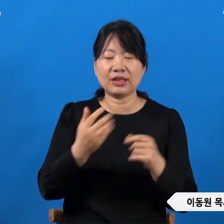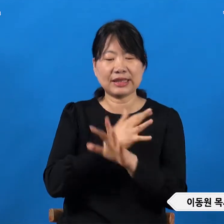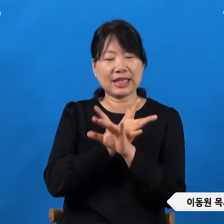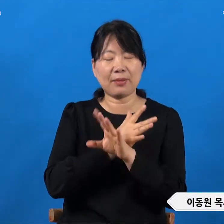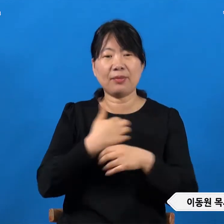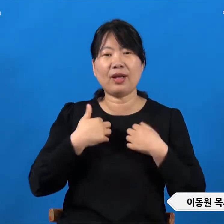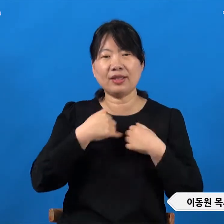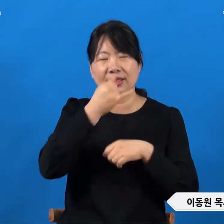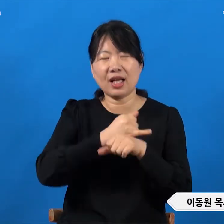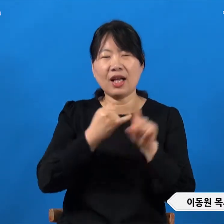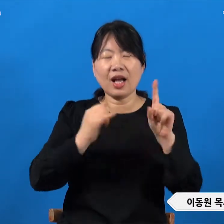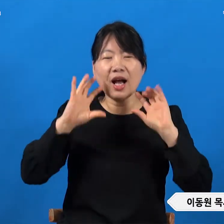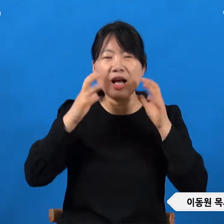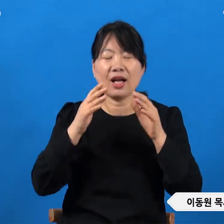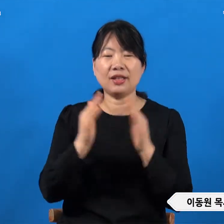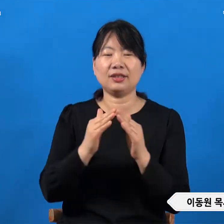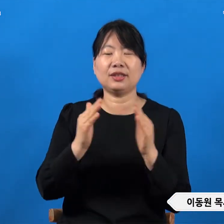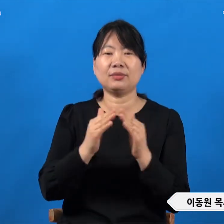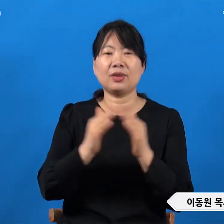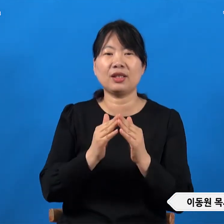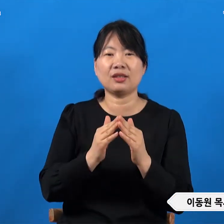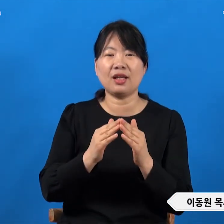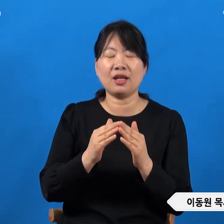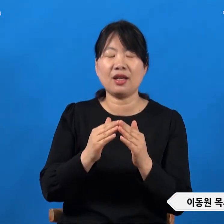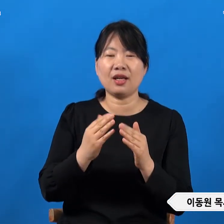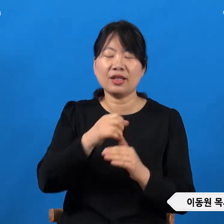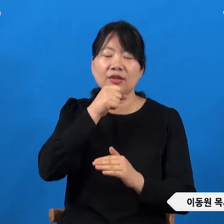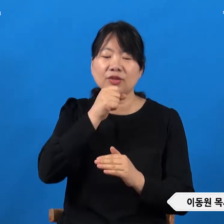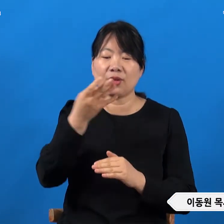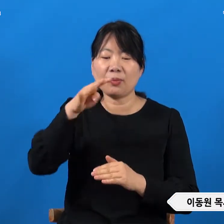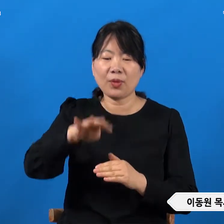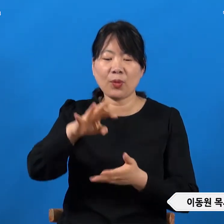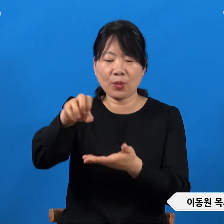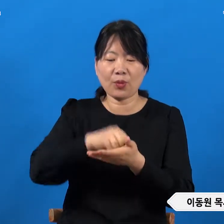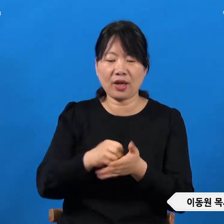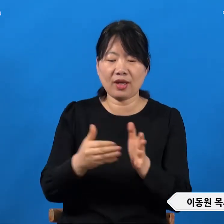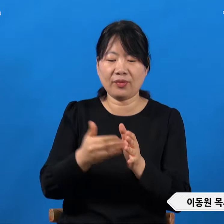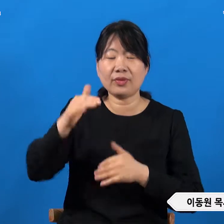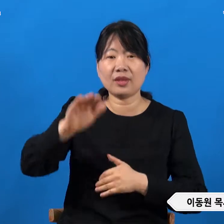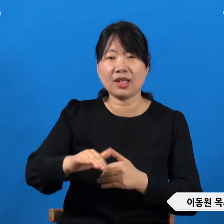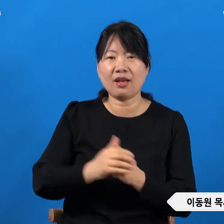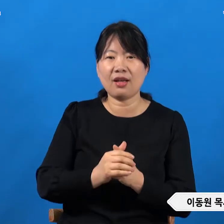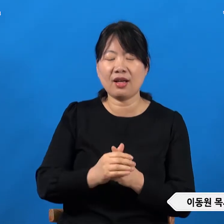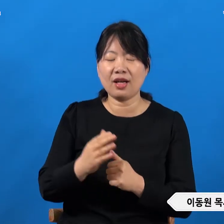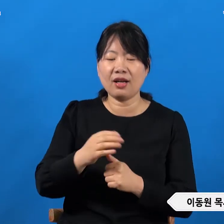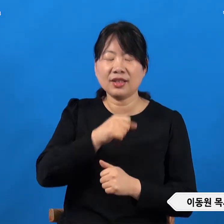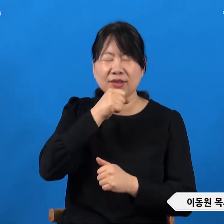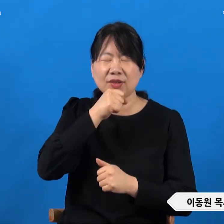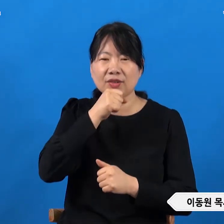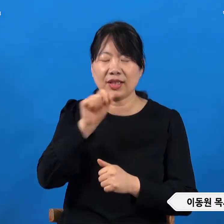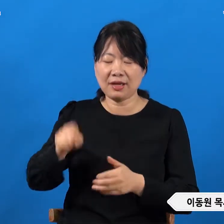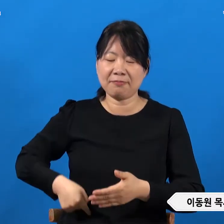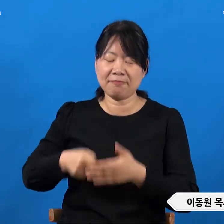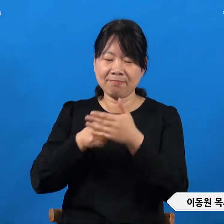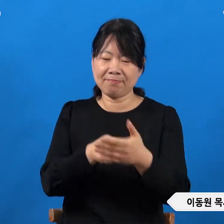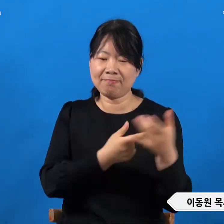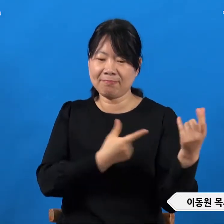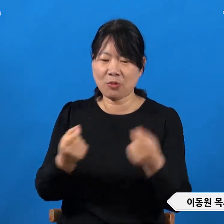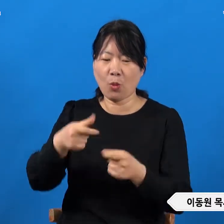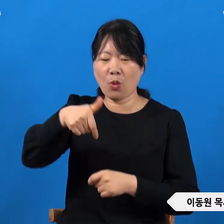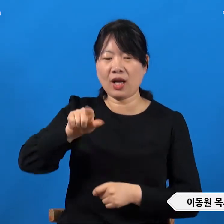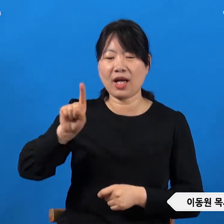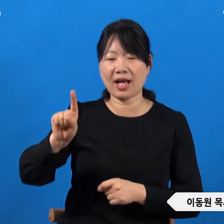유머가 있습니다. 한 아이가 집에 성적표를 가져왔는데 성적은 초지일관 모두가